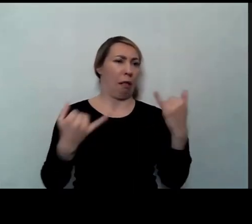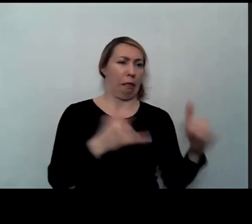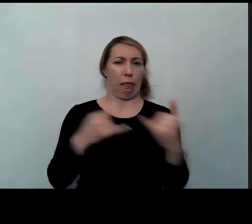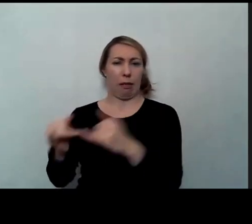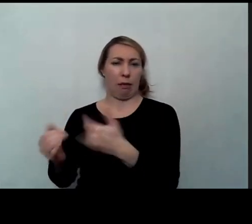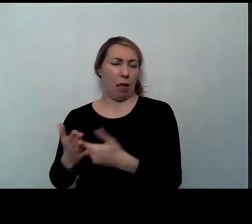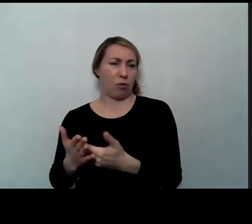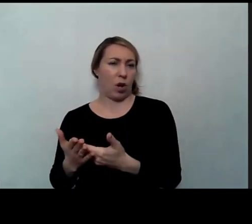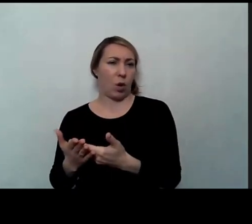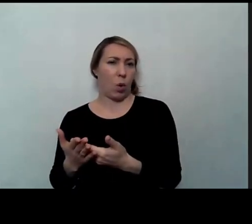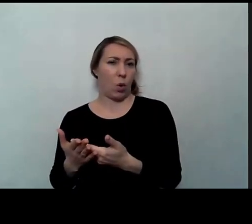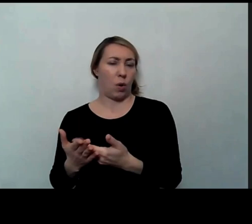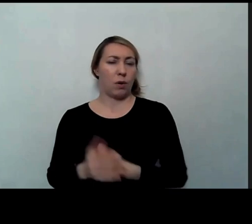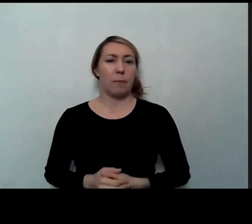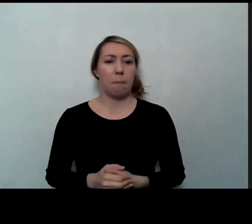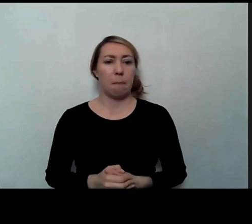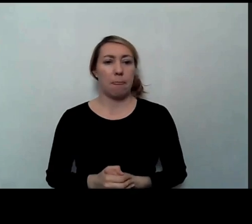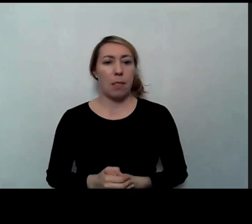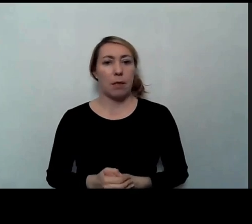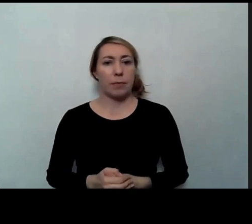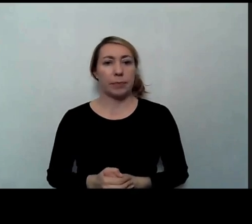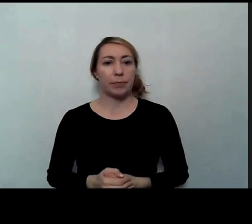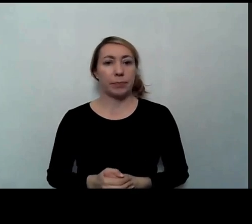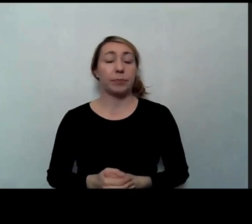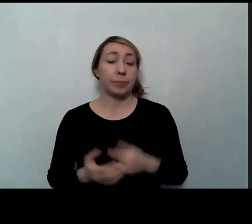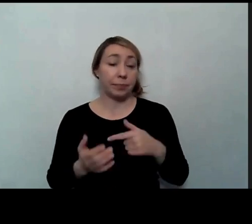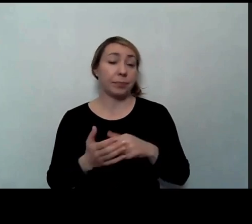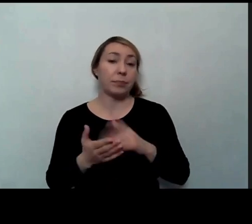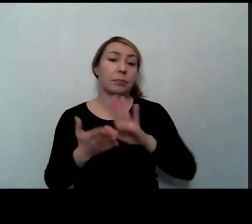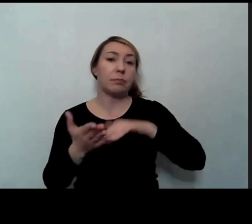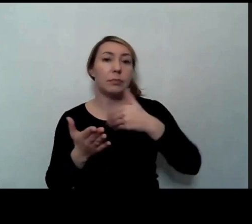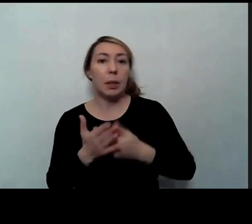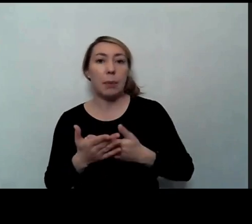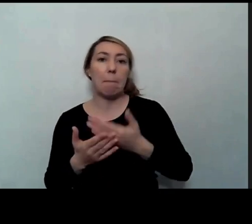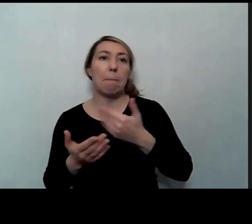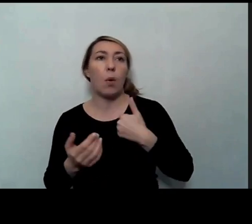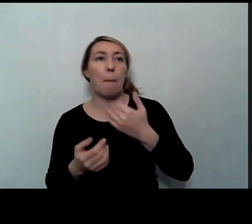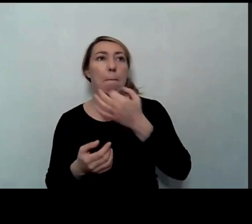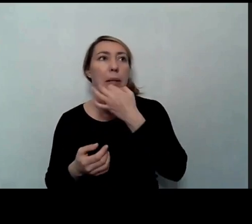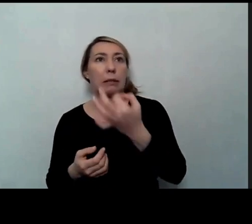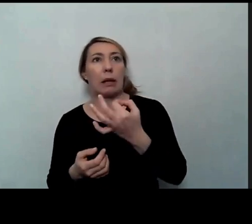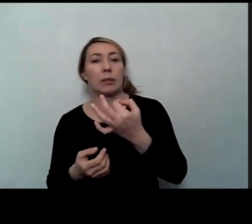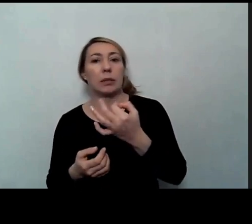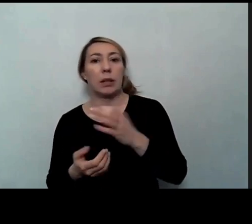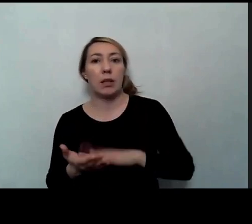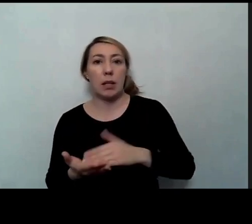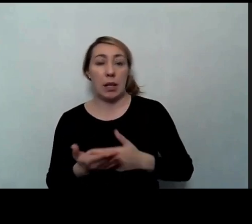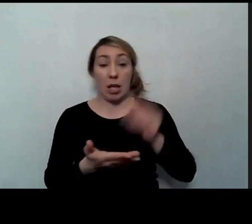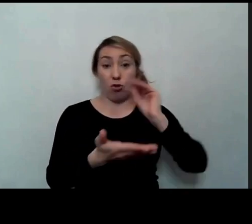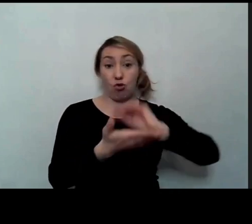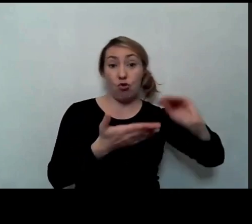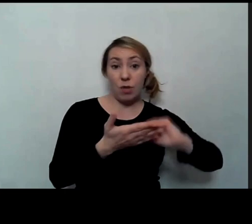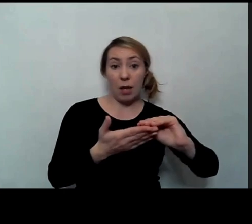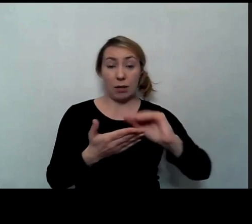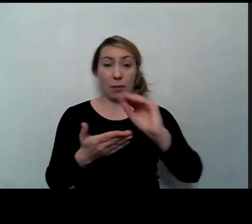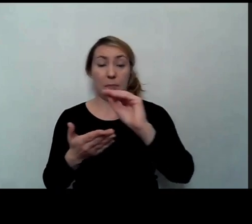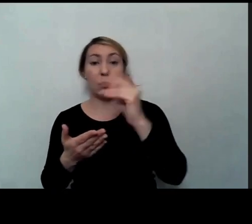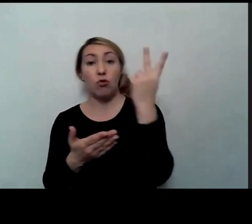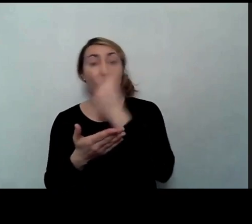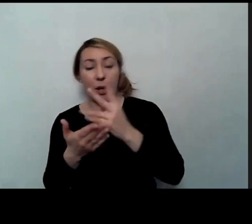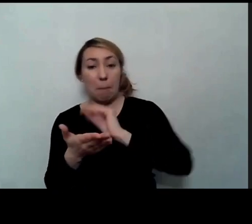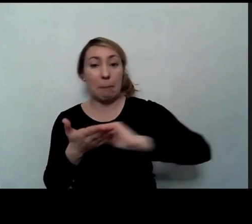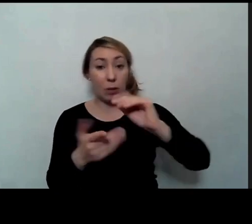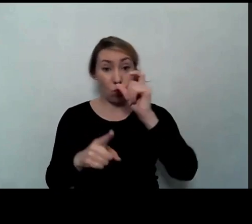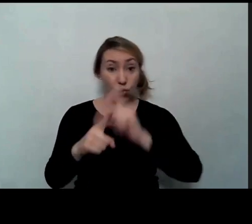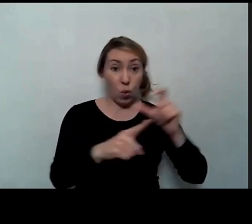pytanie o coś innego, więc na przykład, nie wiem, pytanie o sprawności, nie wiem, czytać, pisać, tak, no to słowo czytać